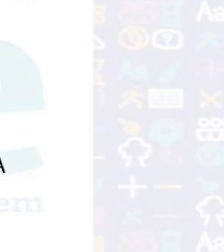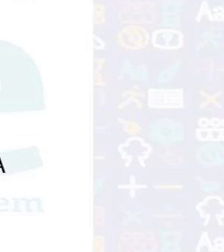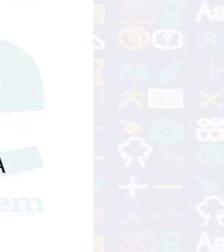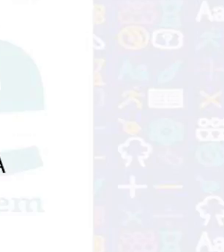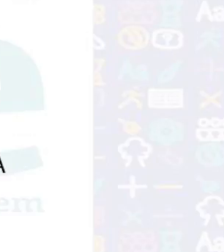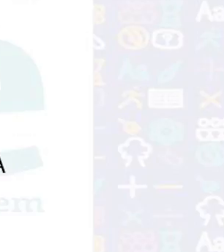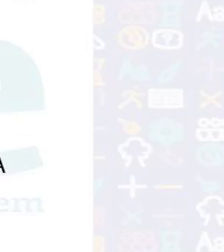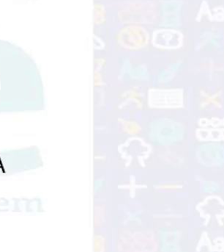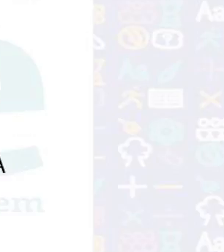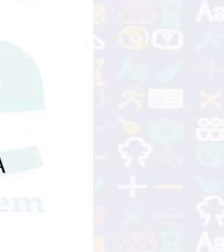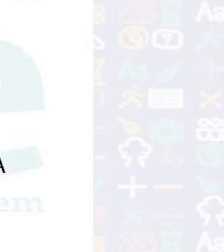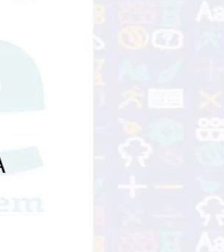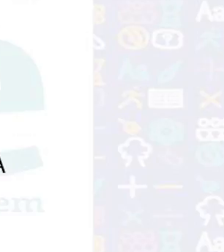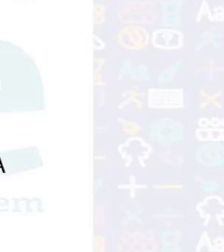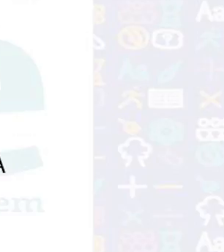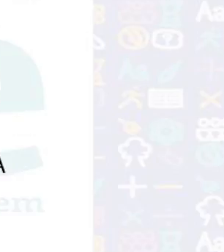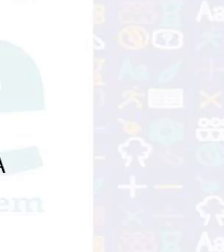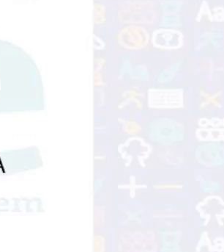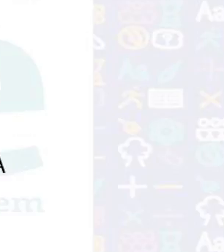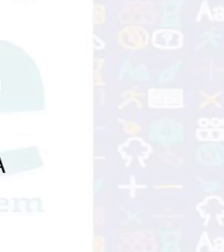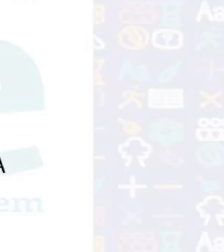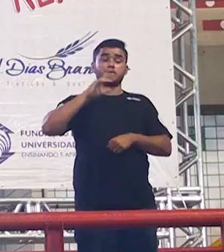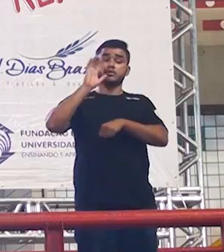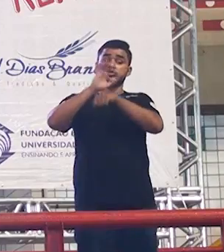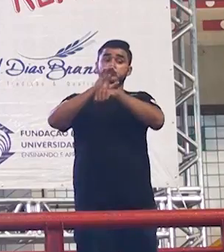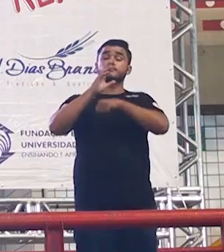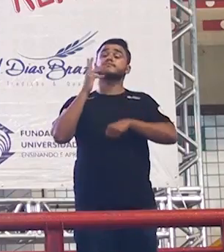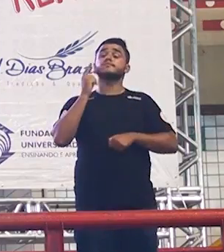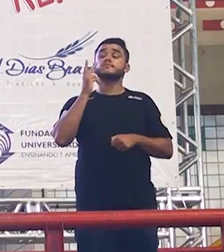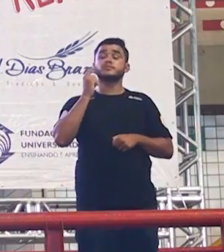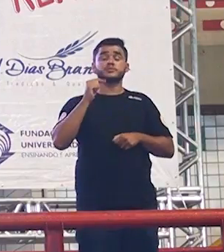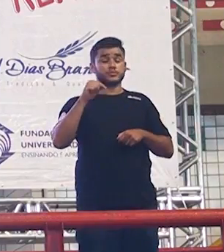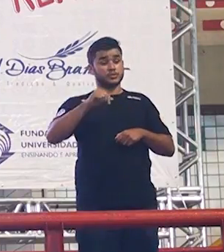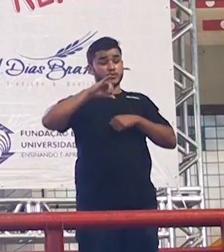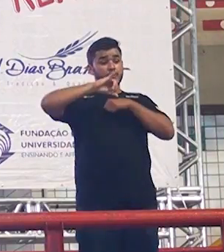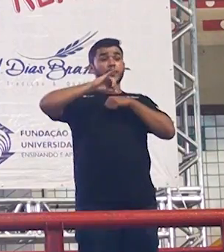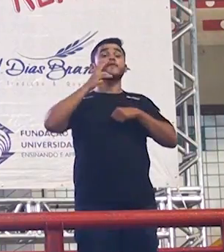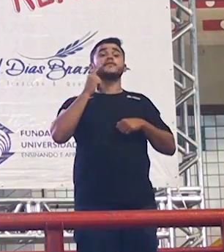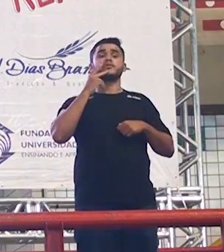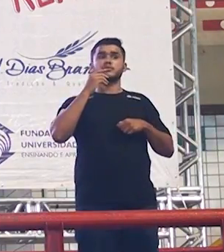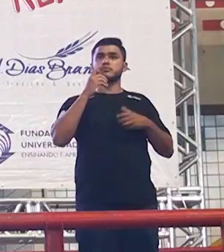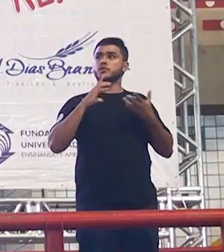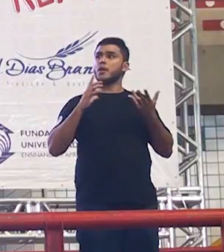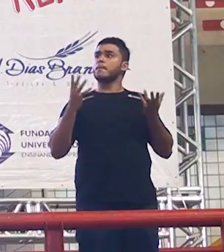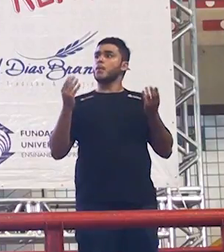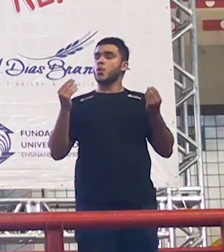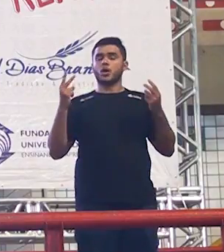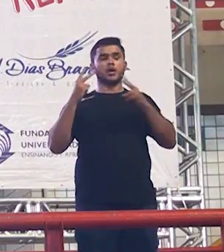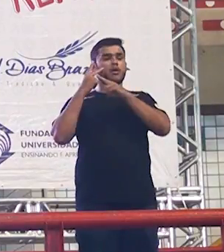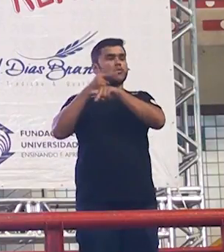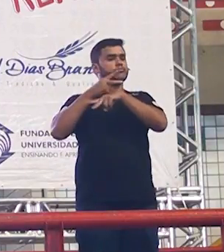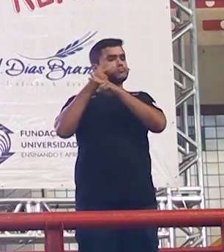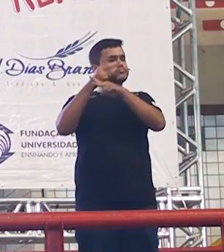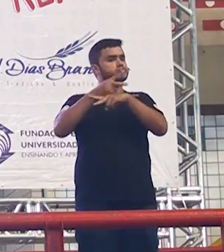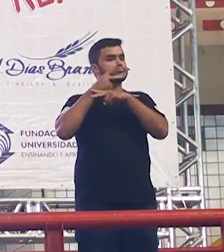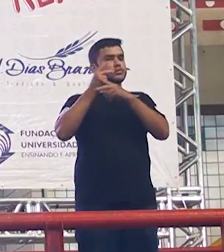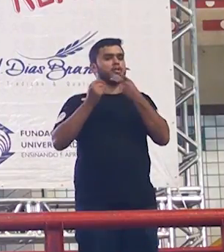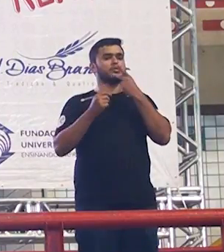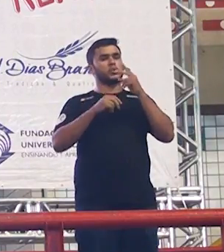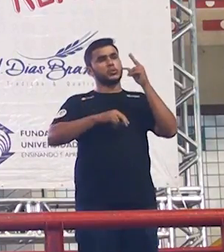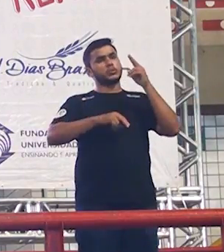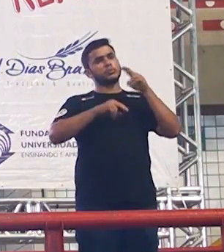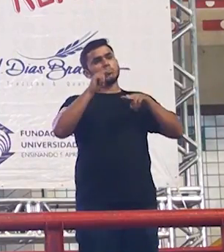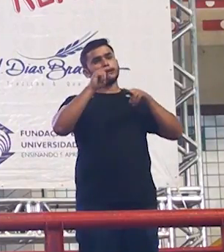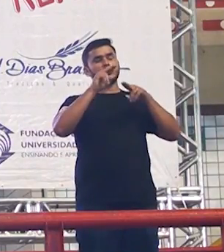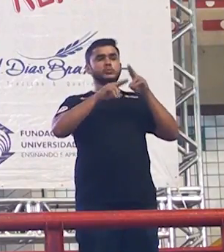no nosso Ceará, aqui em Fortaleza mais especificamente, daqui a pouco a gente começa uma época de muito vento, né? Que começa em